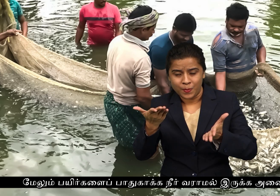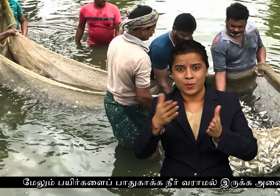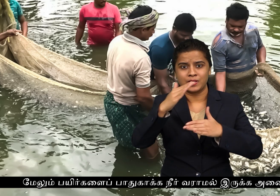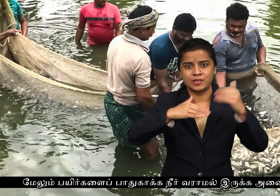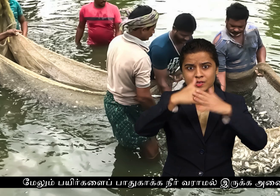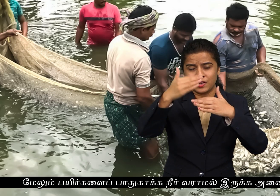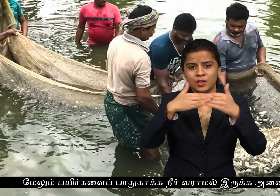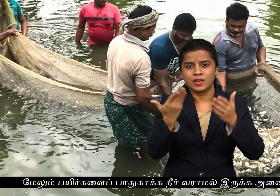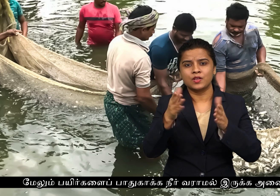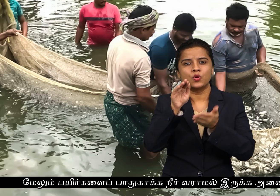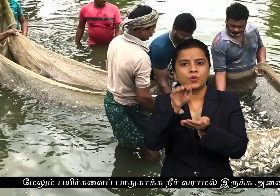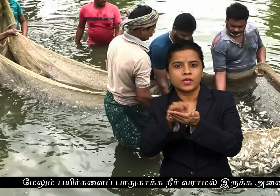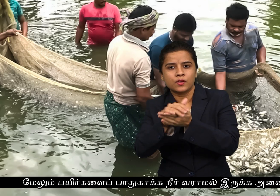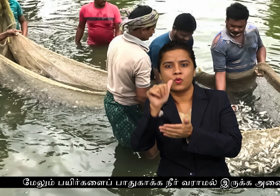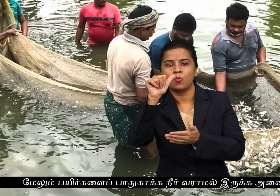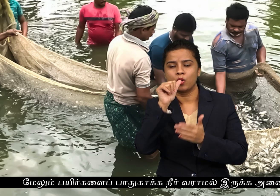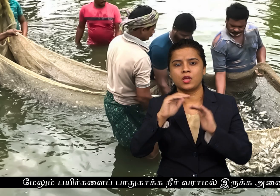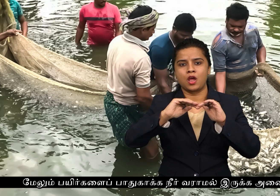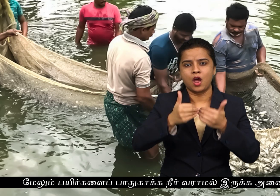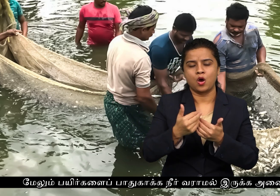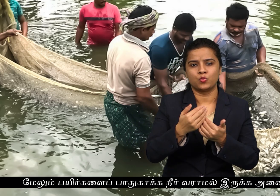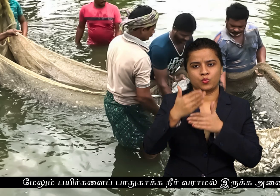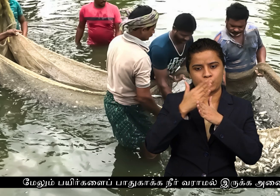பாதுகாக்க நீர் வராமல் இருக்க அணைகள் கட்டப்பட்டன.